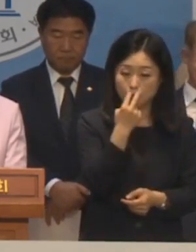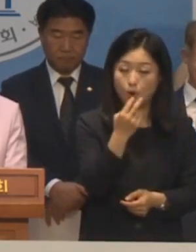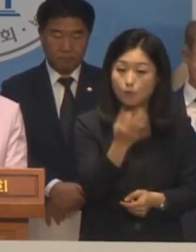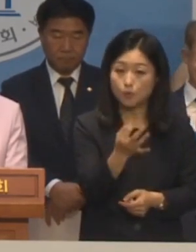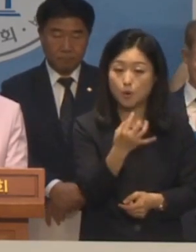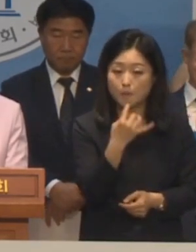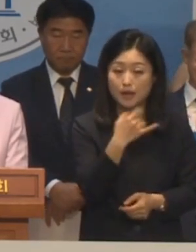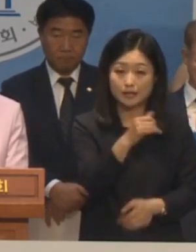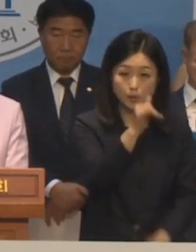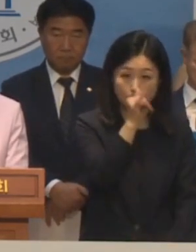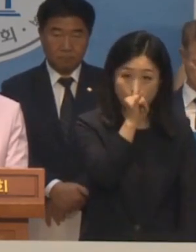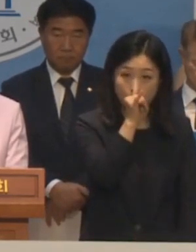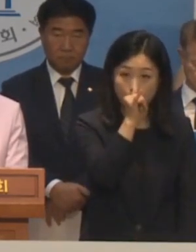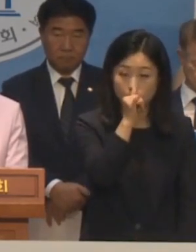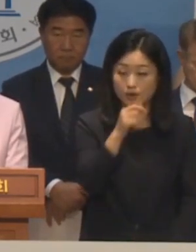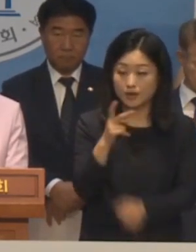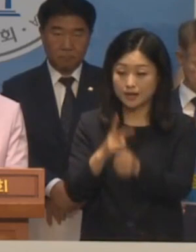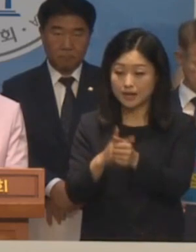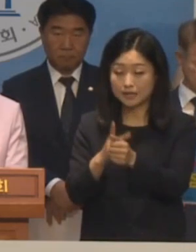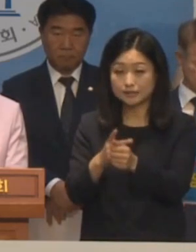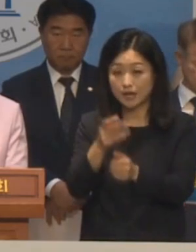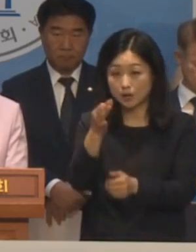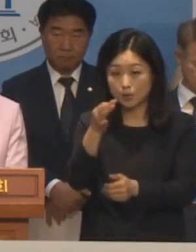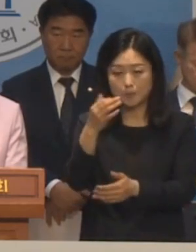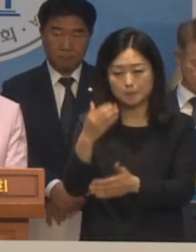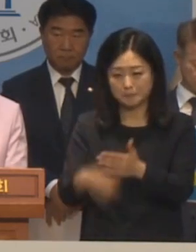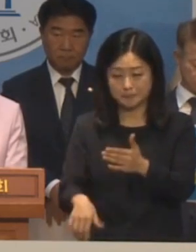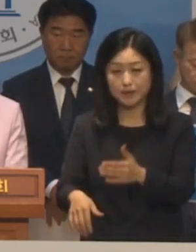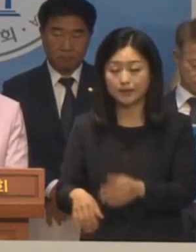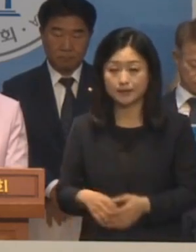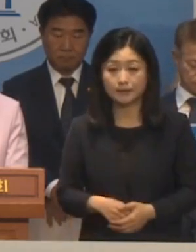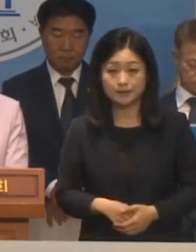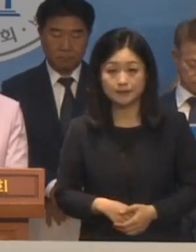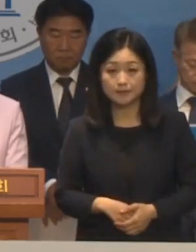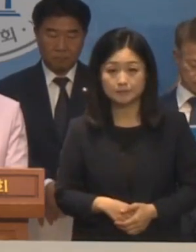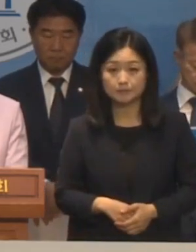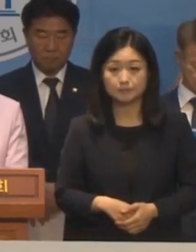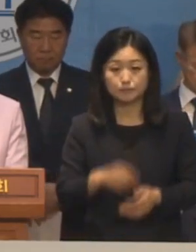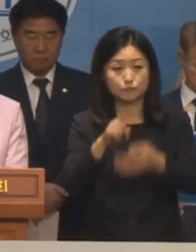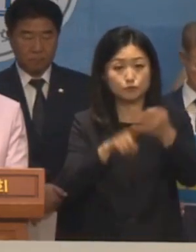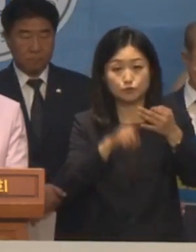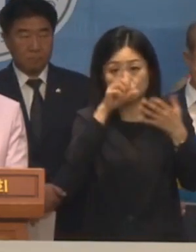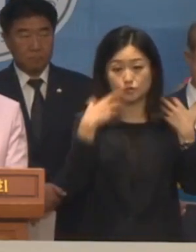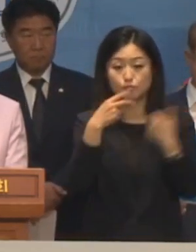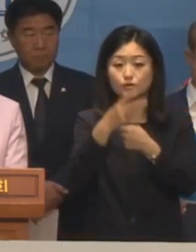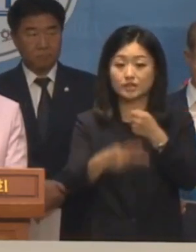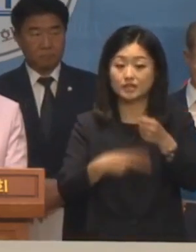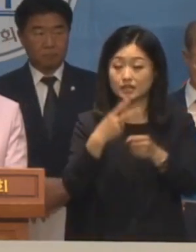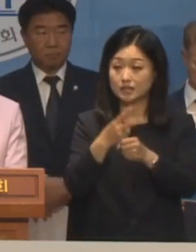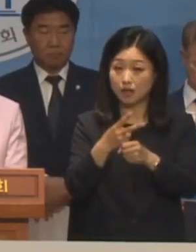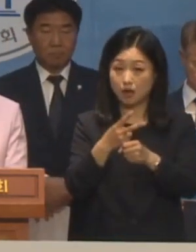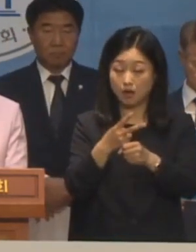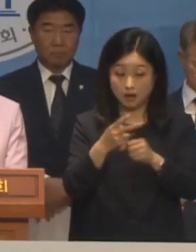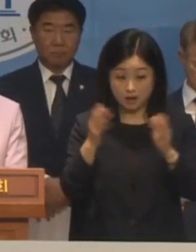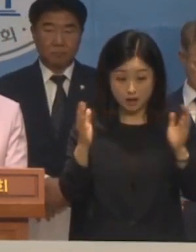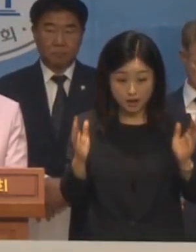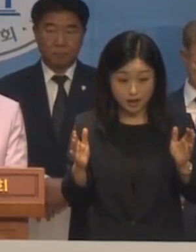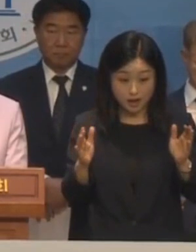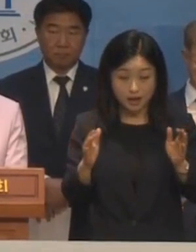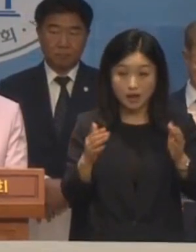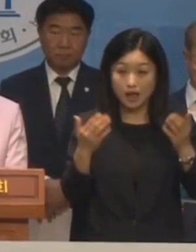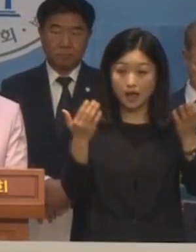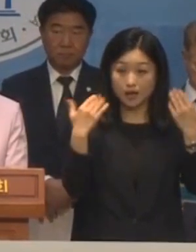사회보험료만 편성되었고 강사료는 전액 삭감되었다. 윤석열 정부 2년 만에 학교 예술 강사 지원